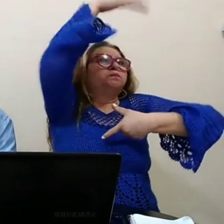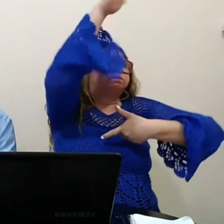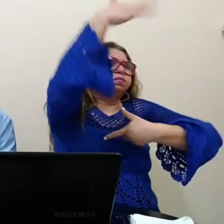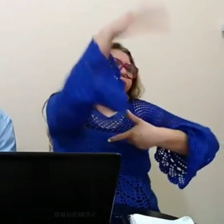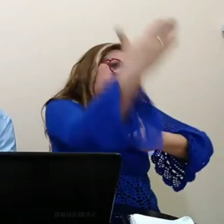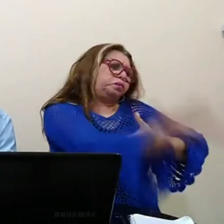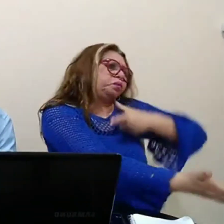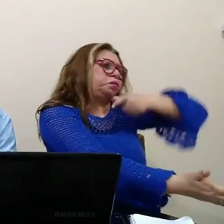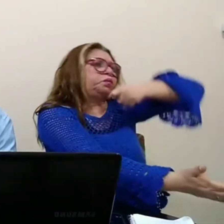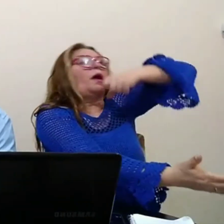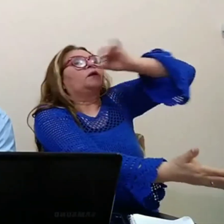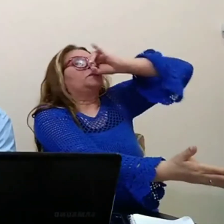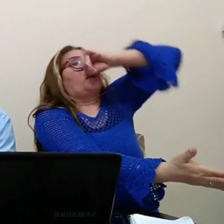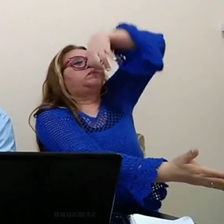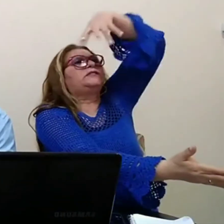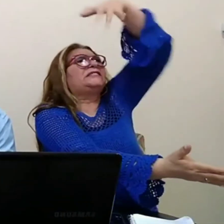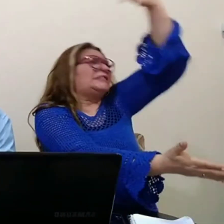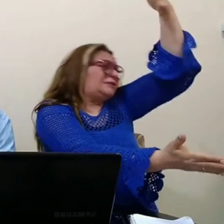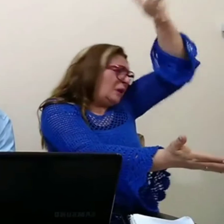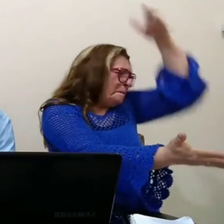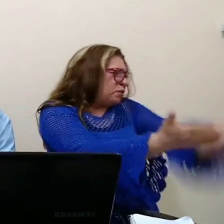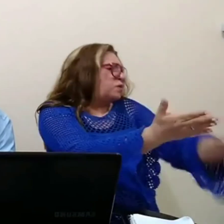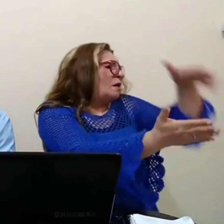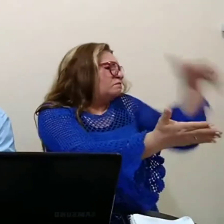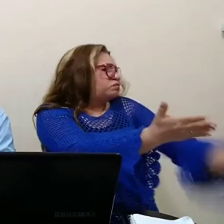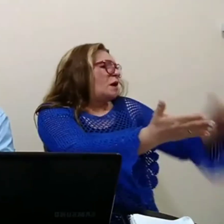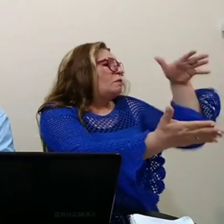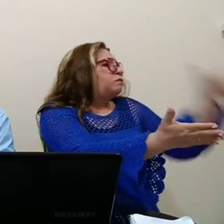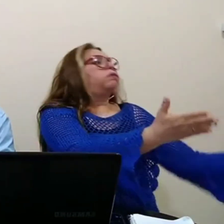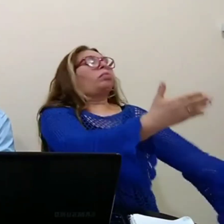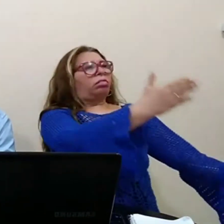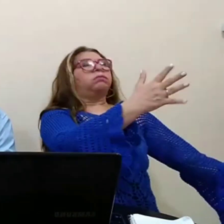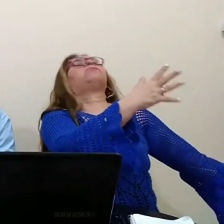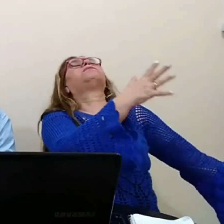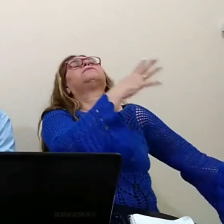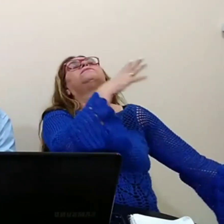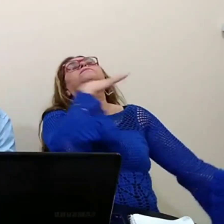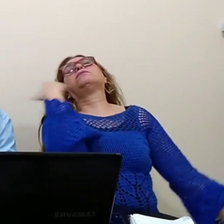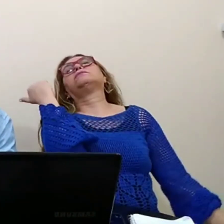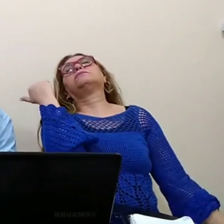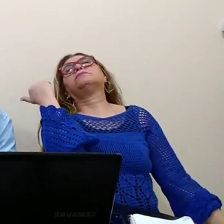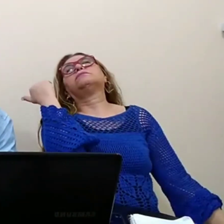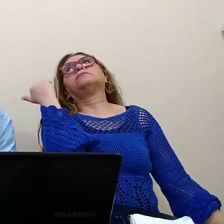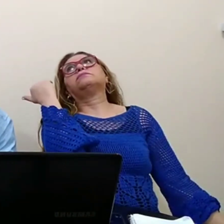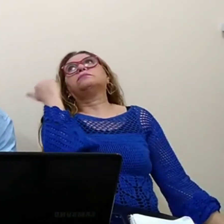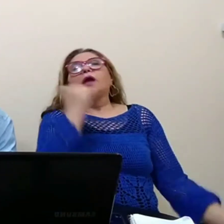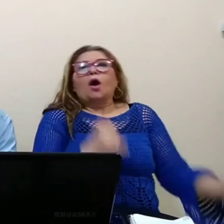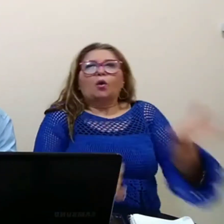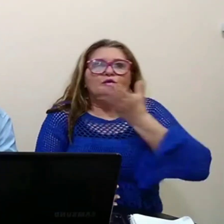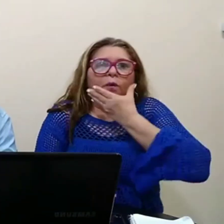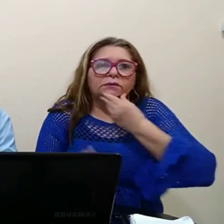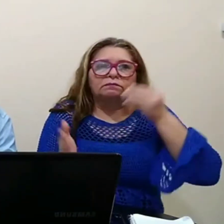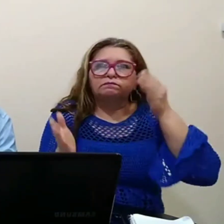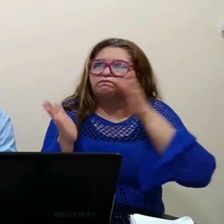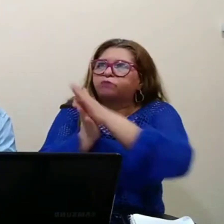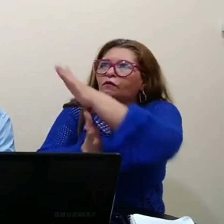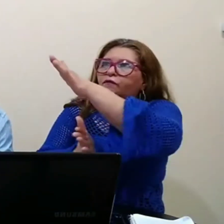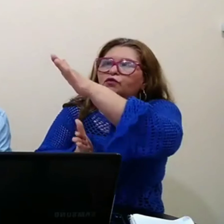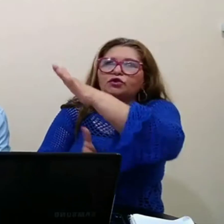despenhadeiro abaixo para dentro do mar, onde se afogaram. Os porqueiros fugiram e